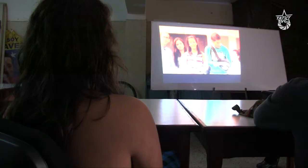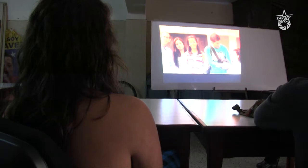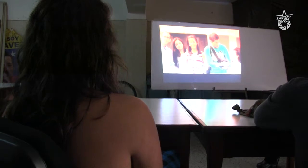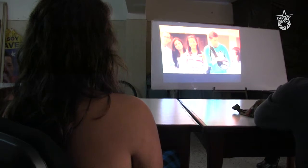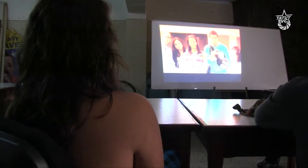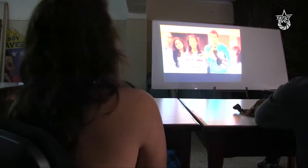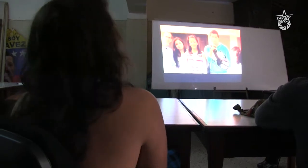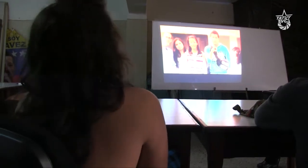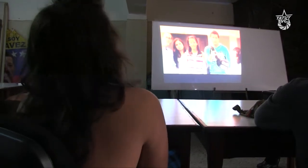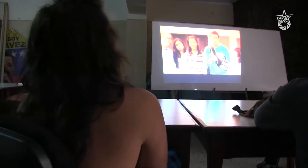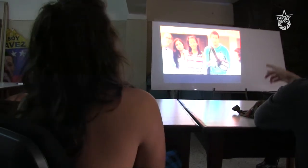¡Gracias!